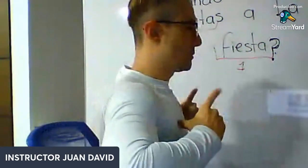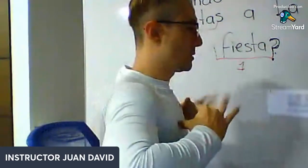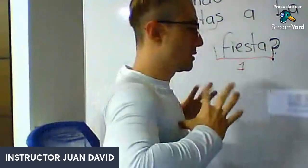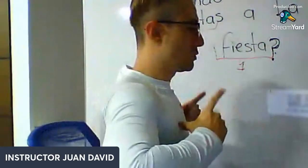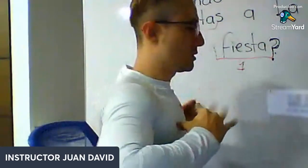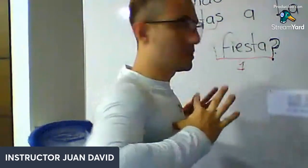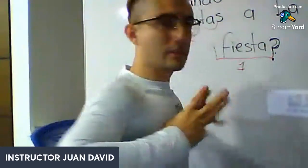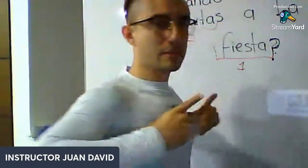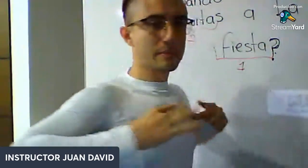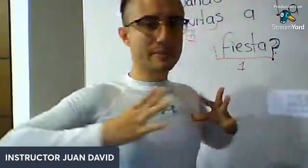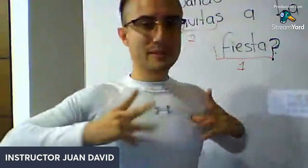vacaciones